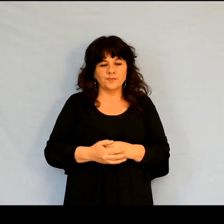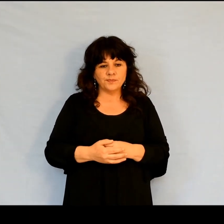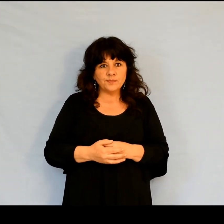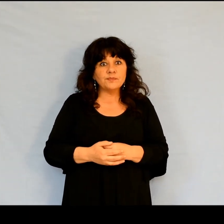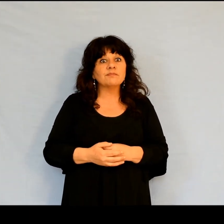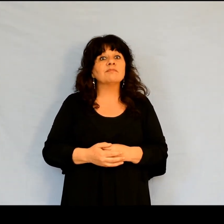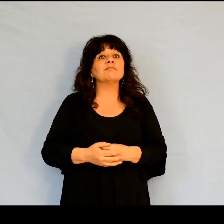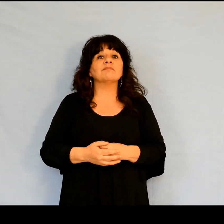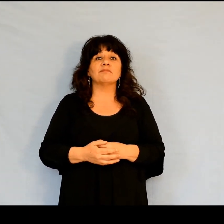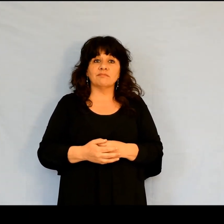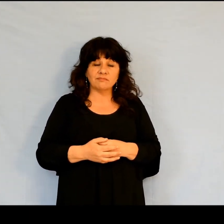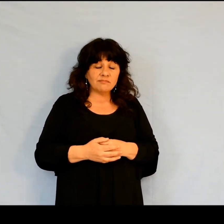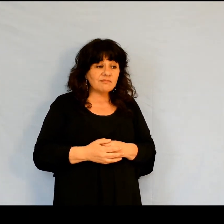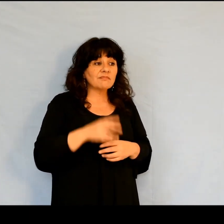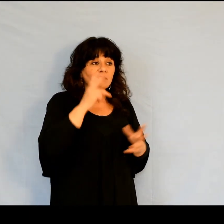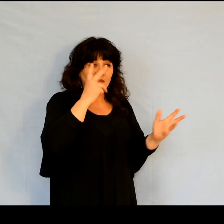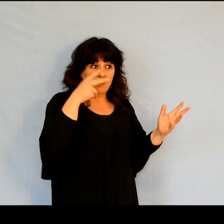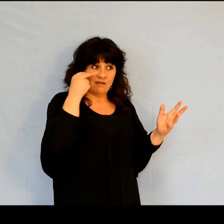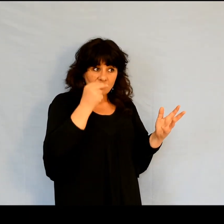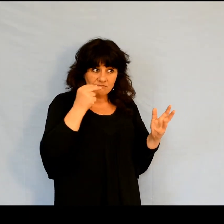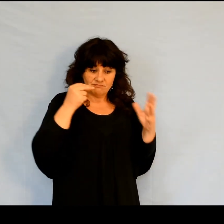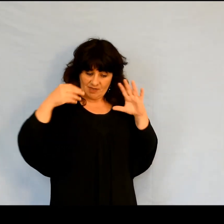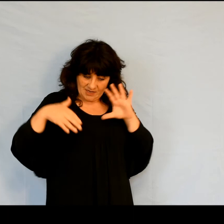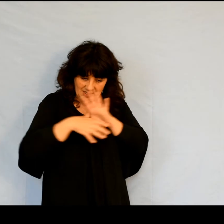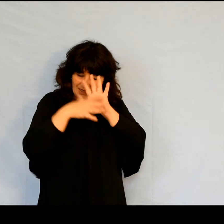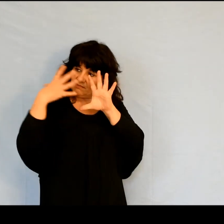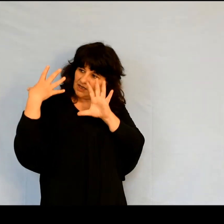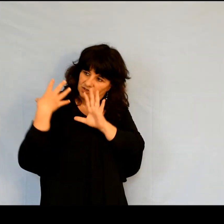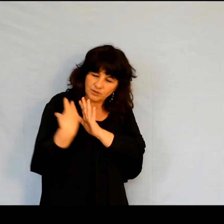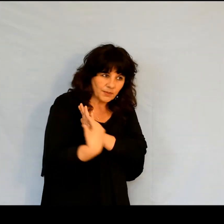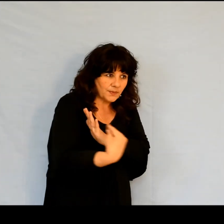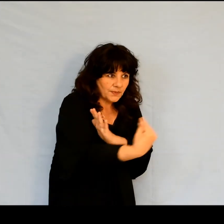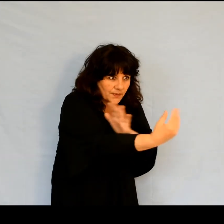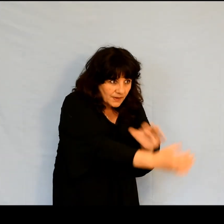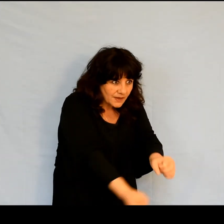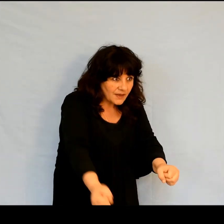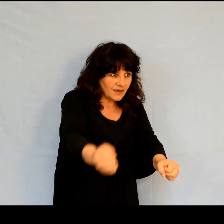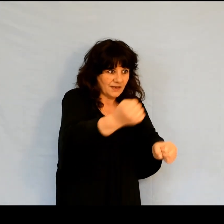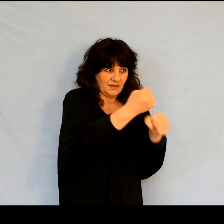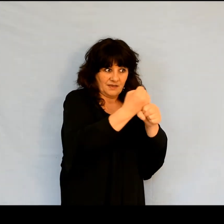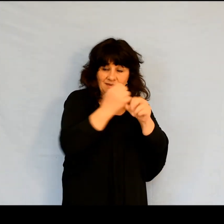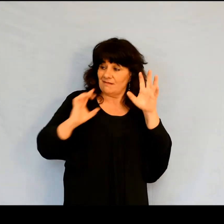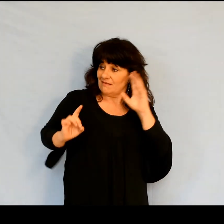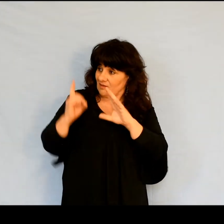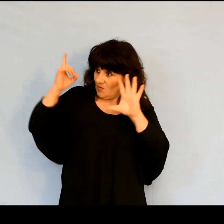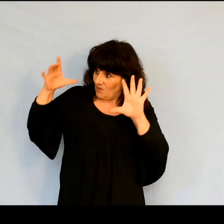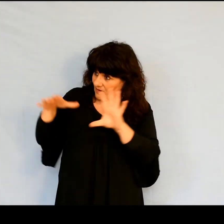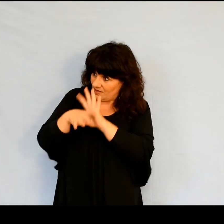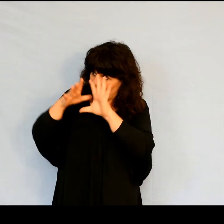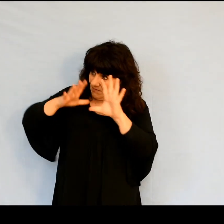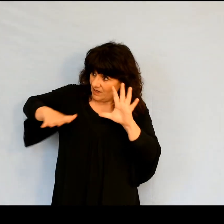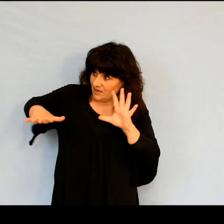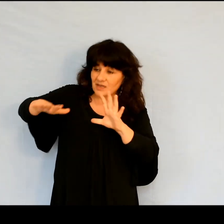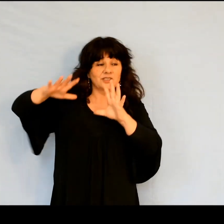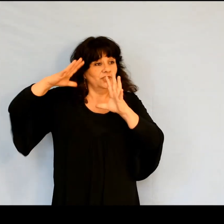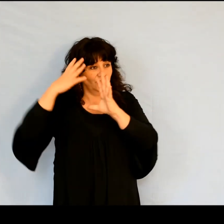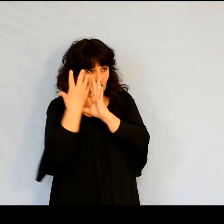Dieu créa l'homme à son image, à l'image de Dieu il le créa. Il les